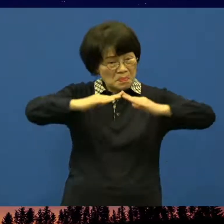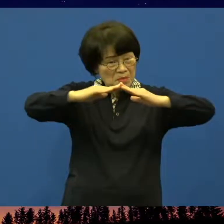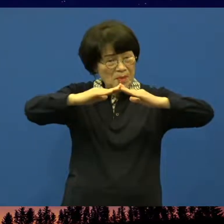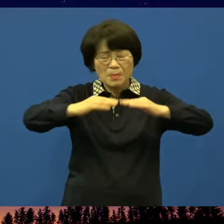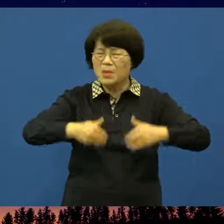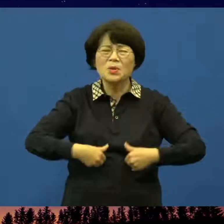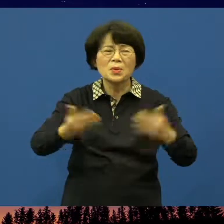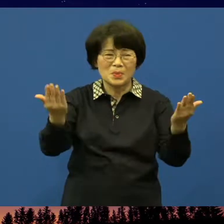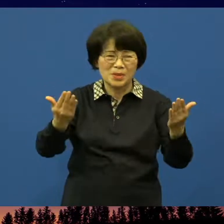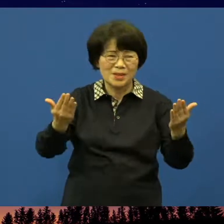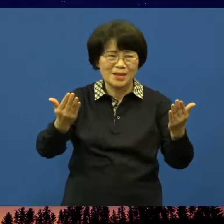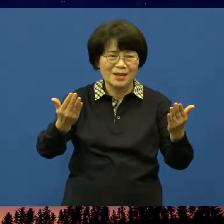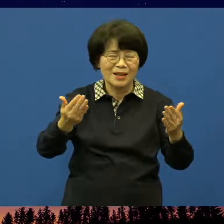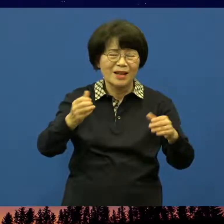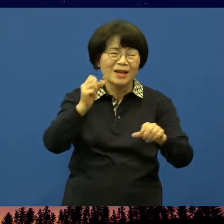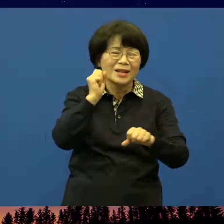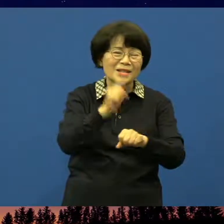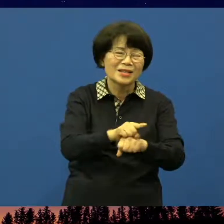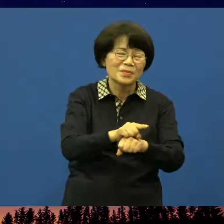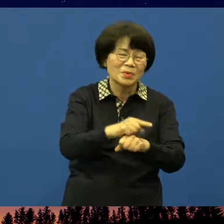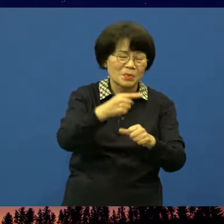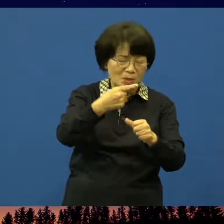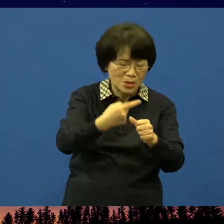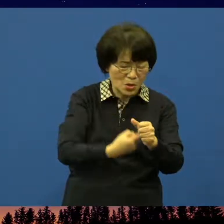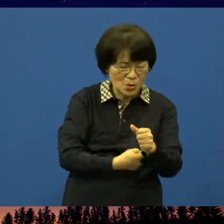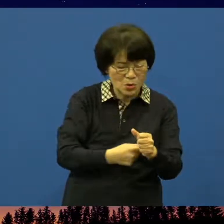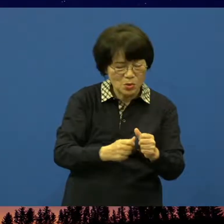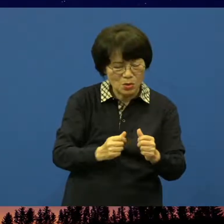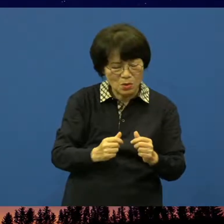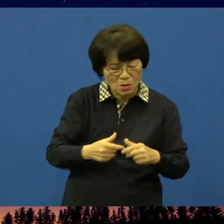성품은 여러분 저절로 넓어지지 않아요. 성령 충만해야 돼요.